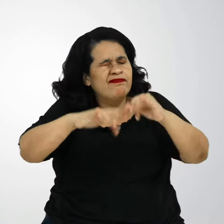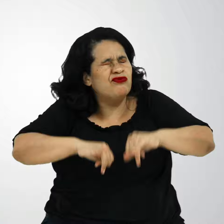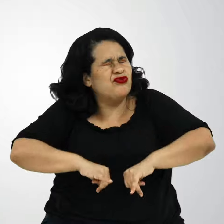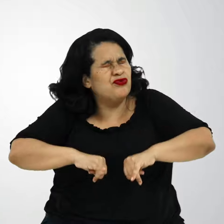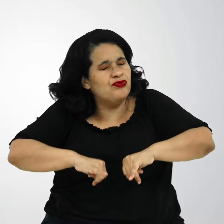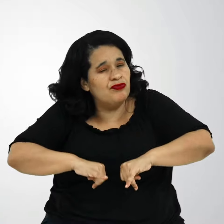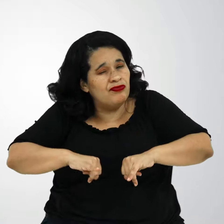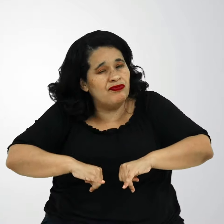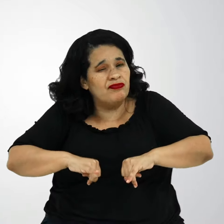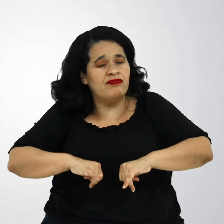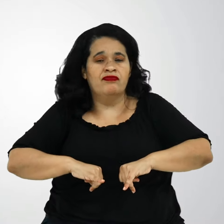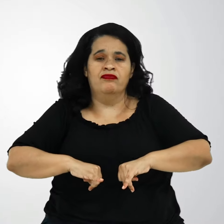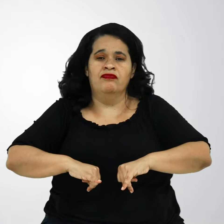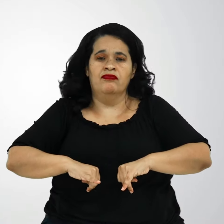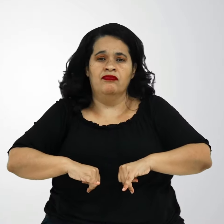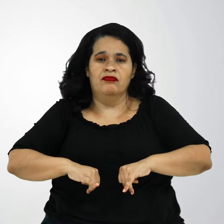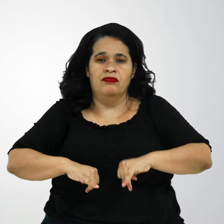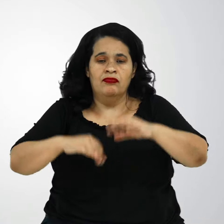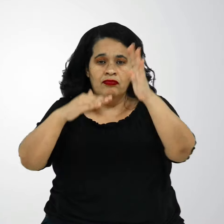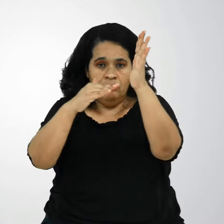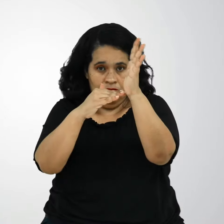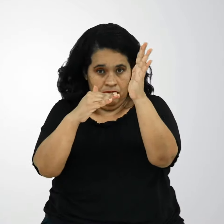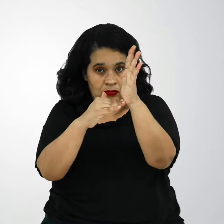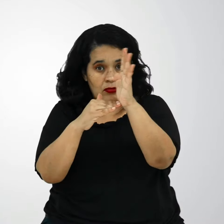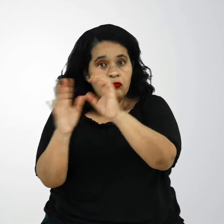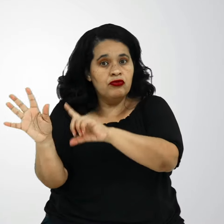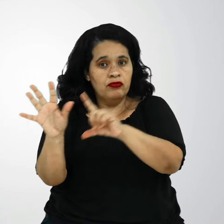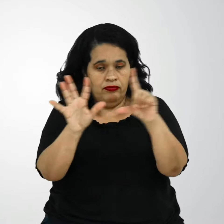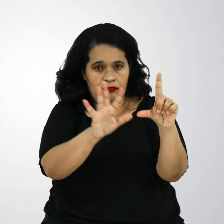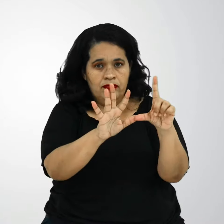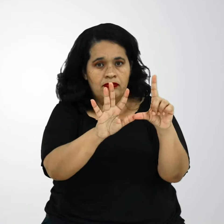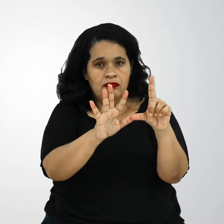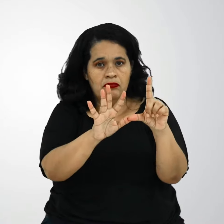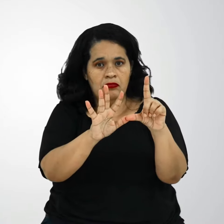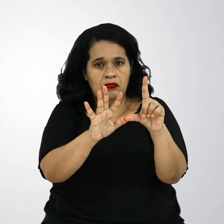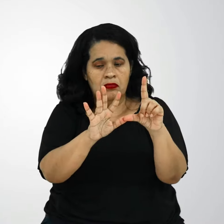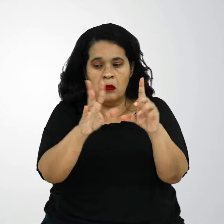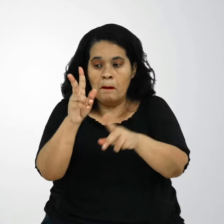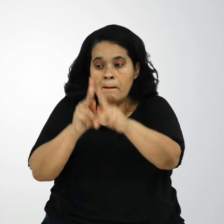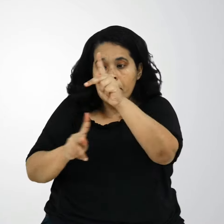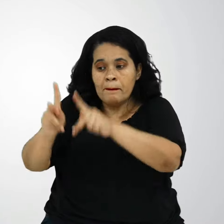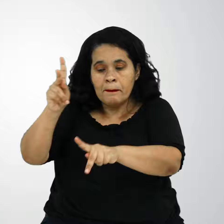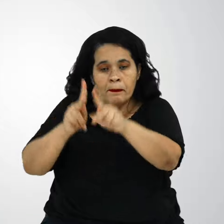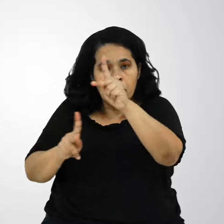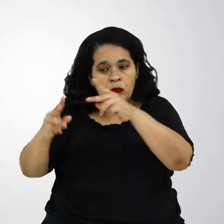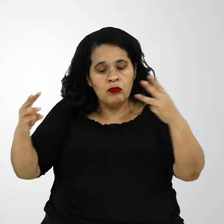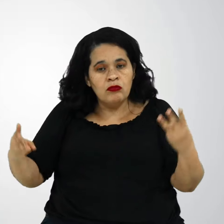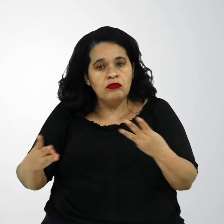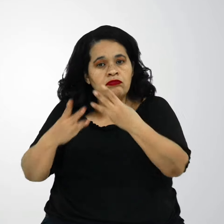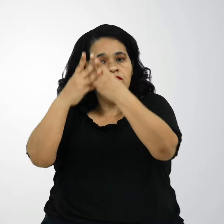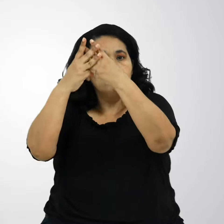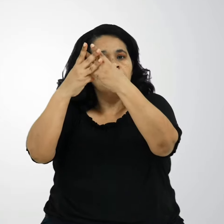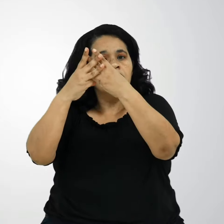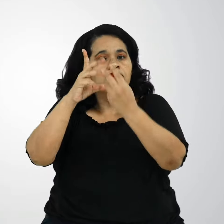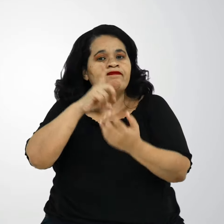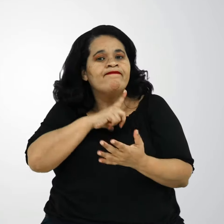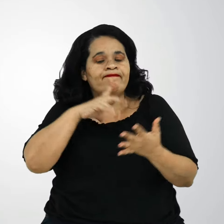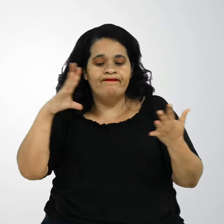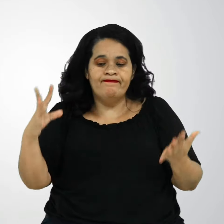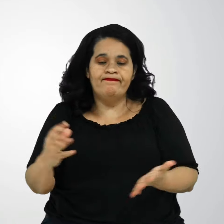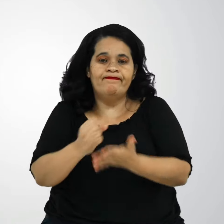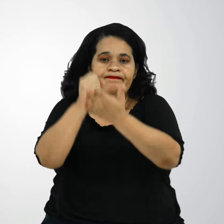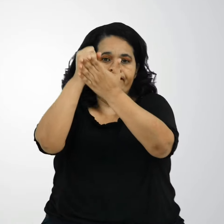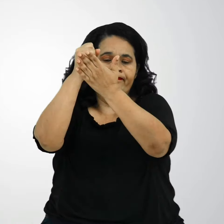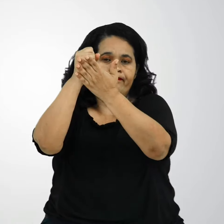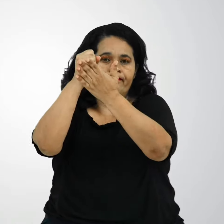não começa na metade, começa a última de tudo, para que os judeus alcancem a salvação. Mas o problema dessa visão